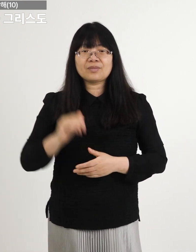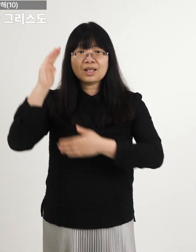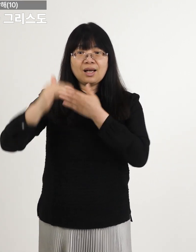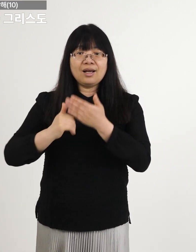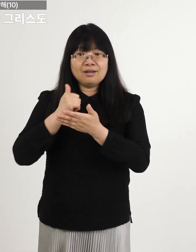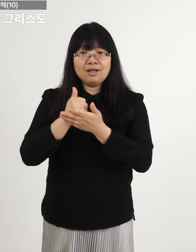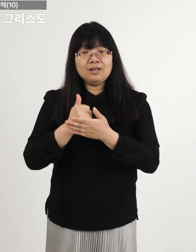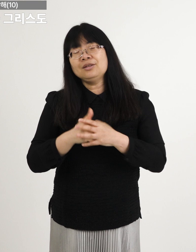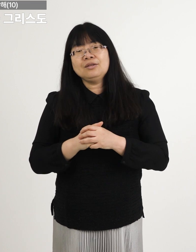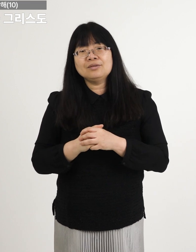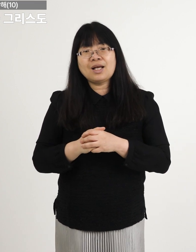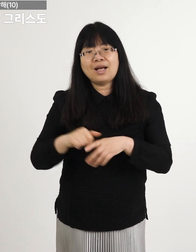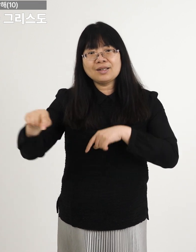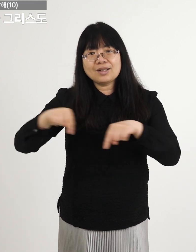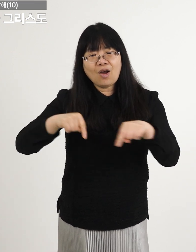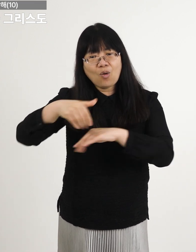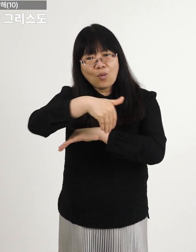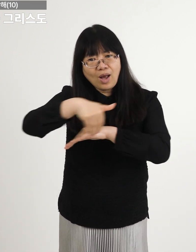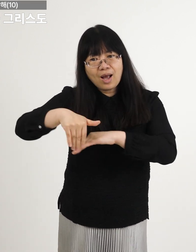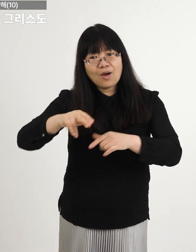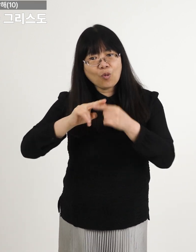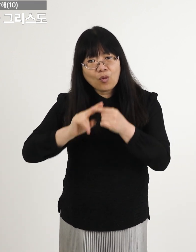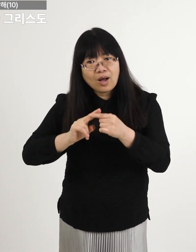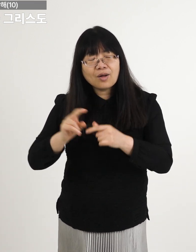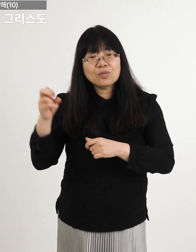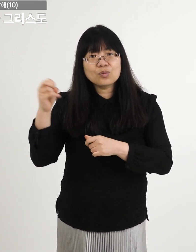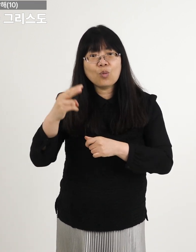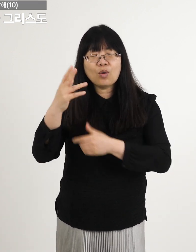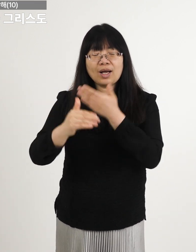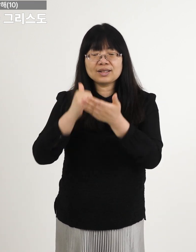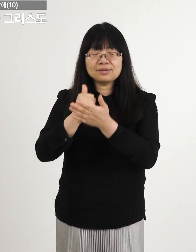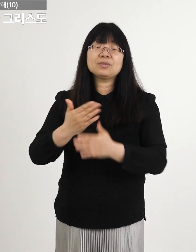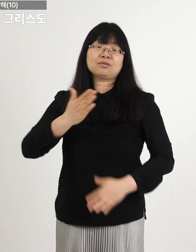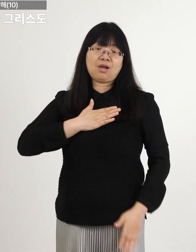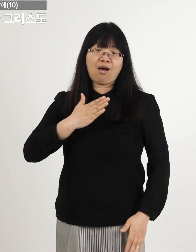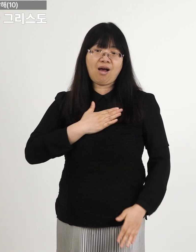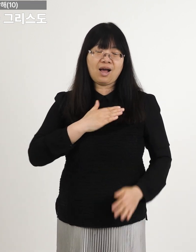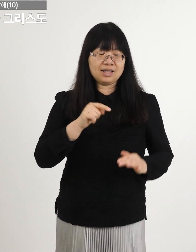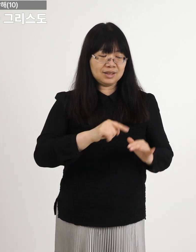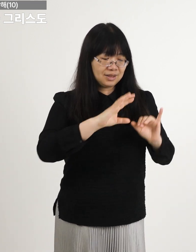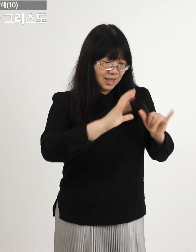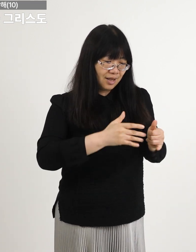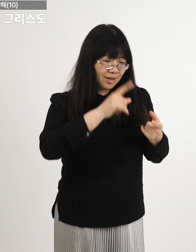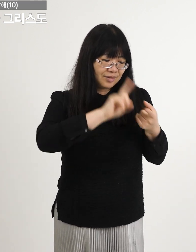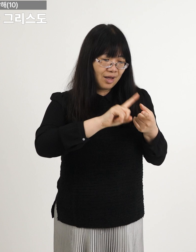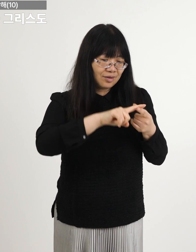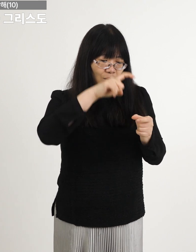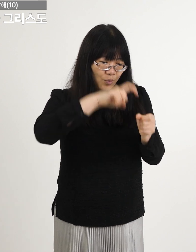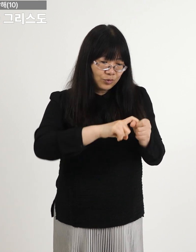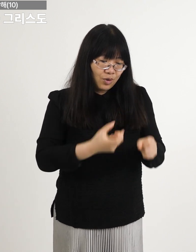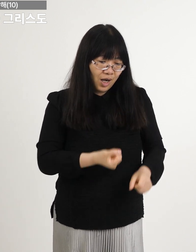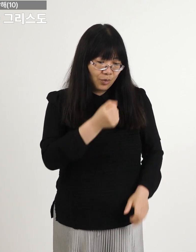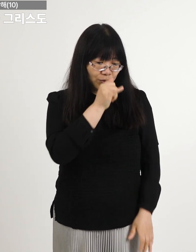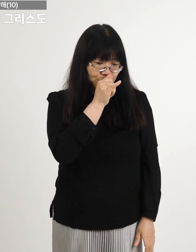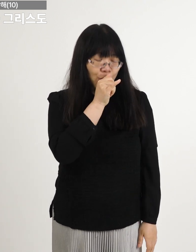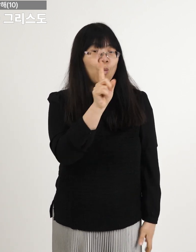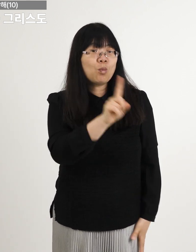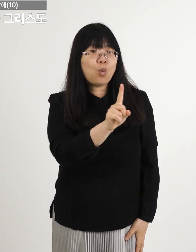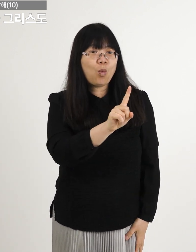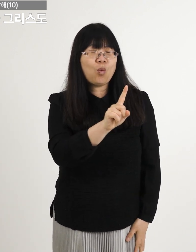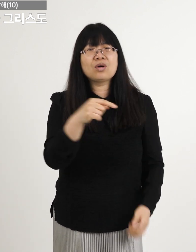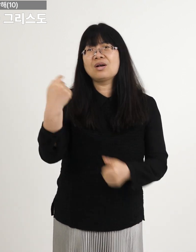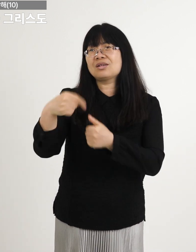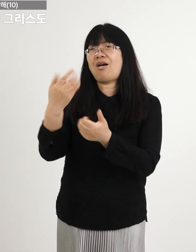하나님의 경영과 하나님은 나에 대해서, 이 세상에 대해서 어떤 목적을 갖고 있는지